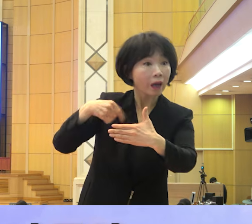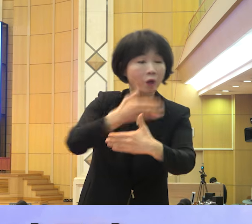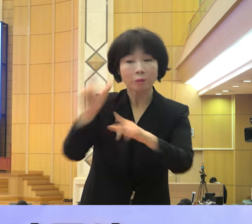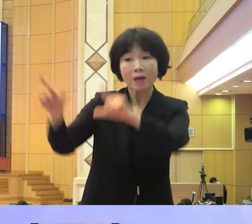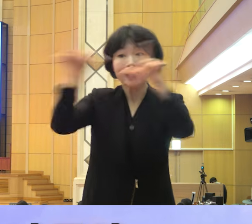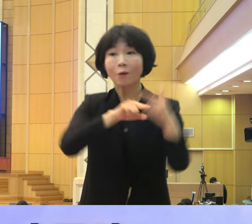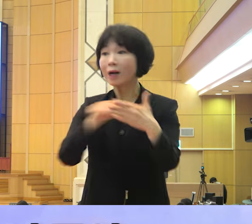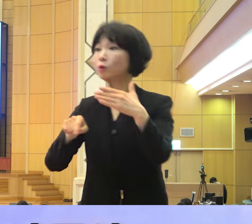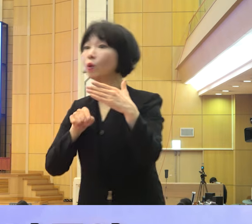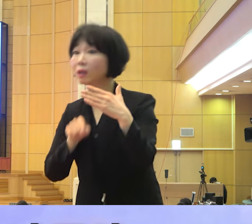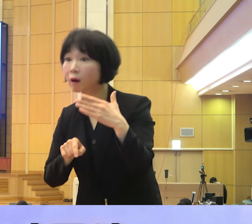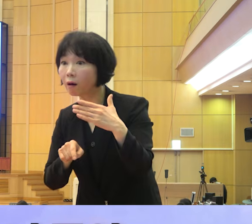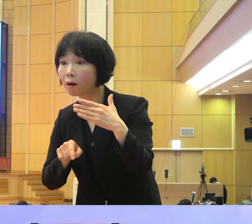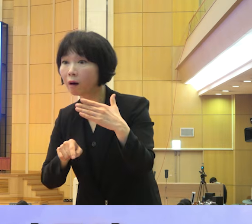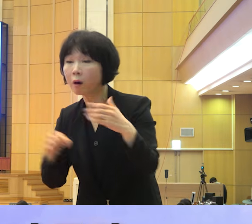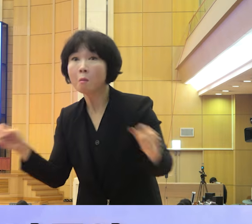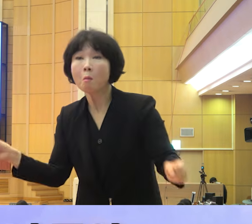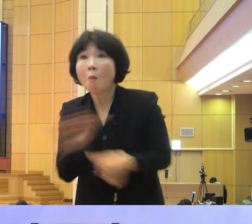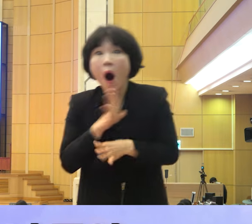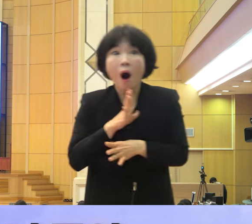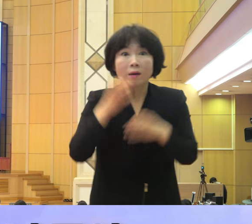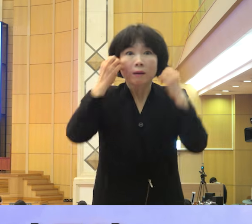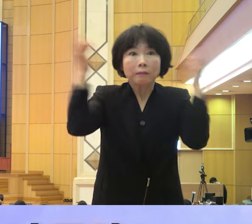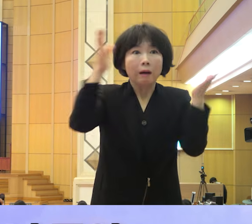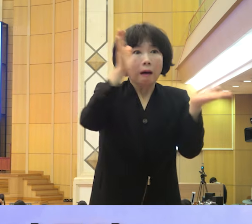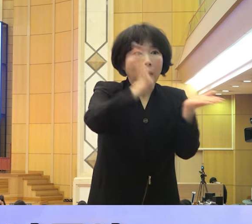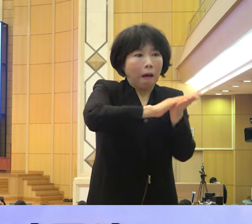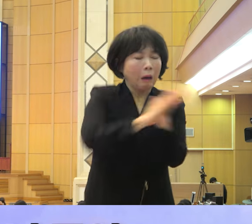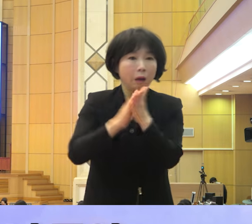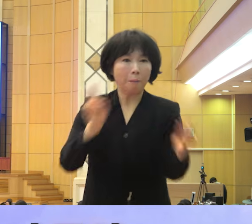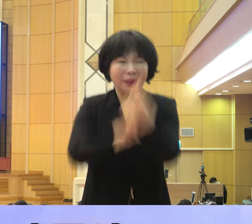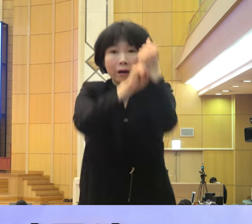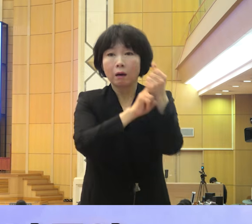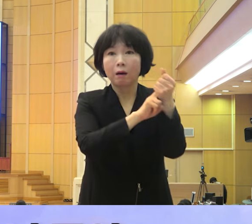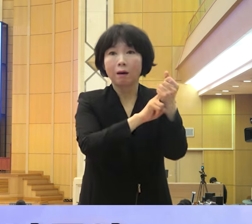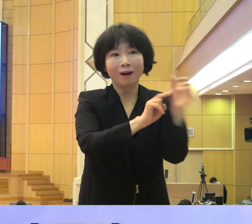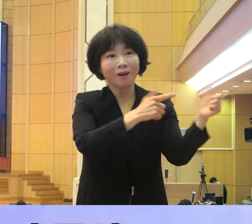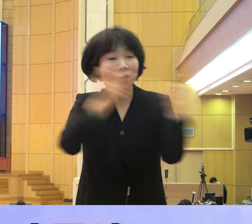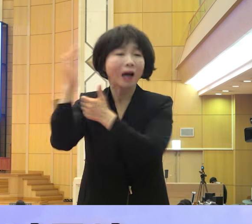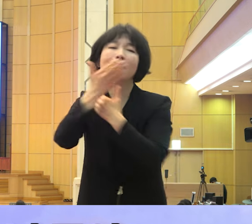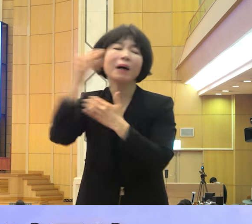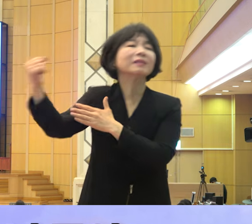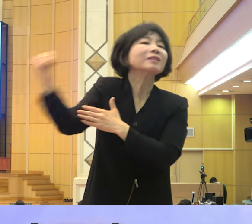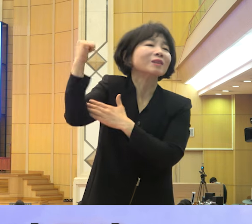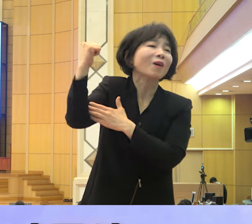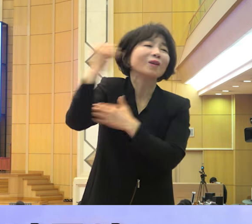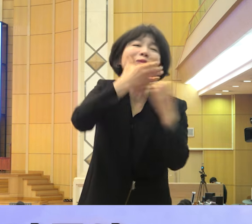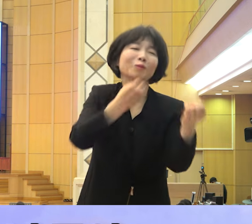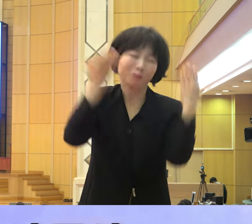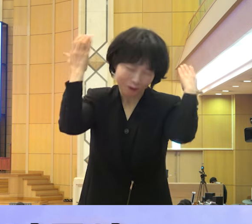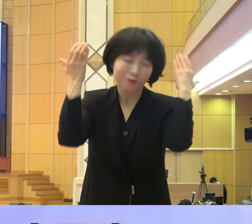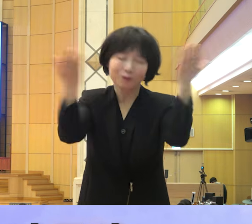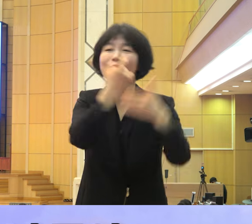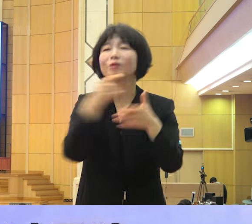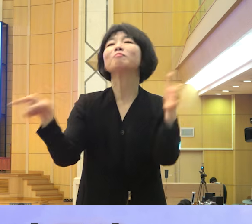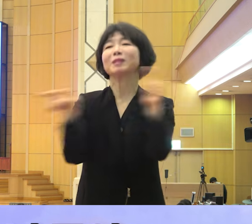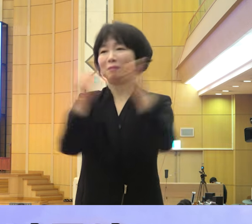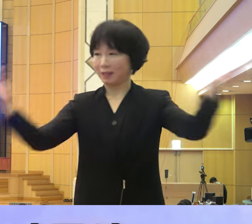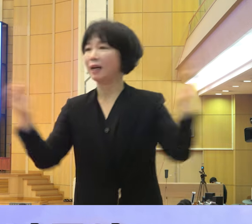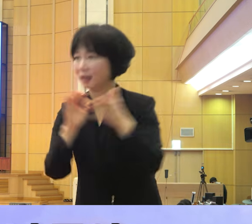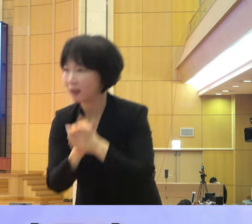삶 속에서 놀라운 변화와 기적과 하나님의 능력과 축복이 역사가 나타날